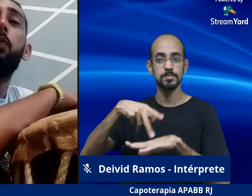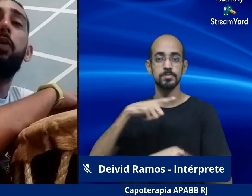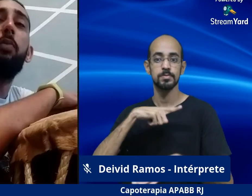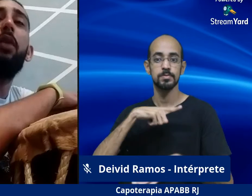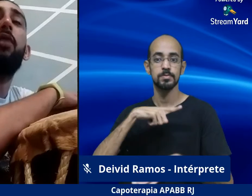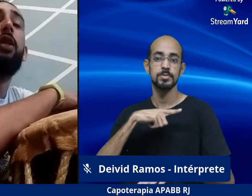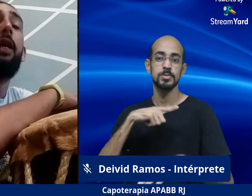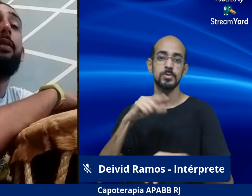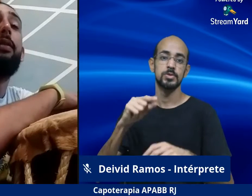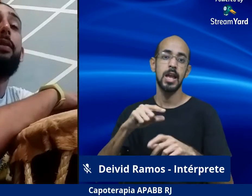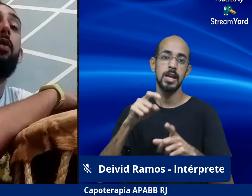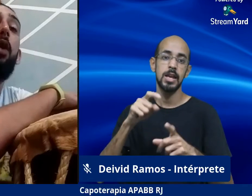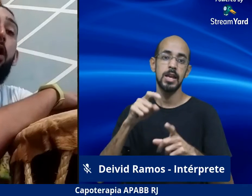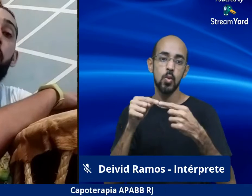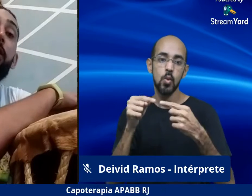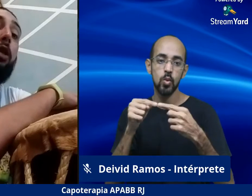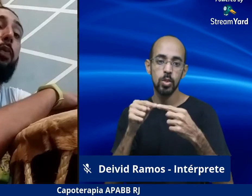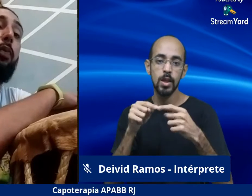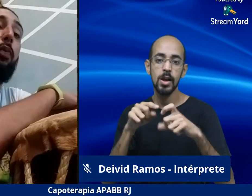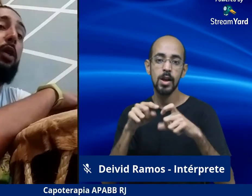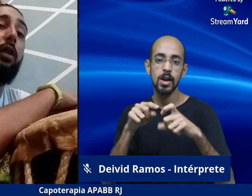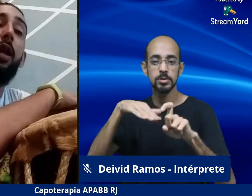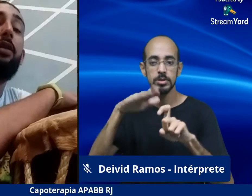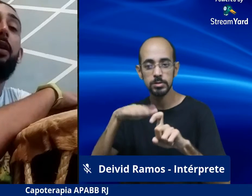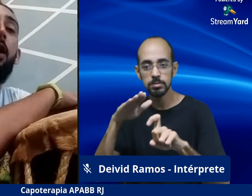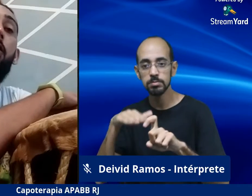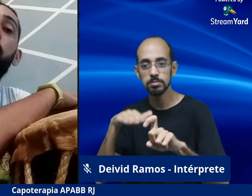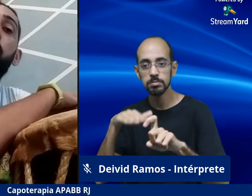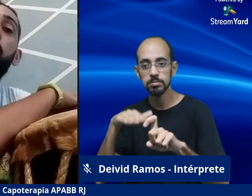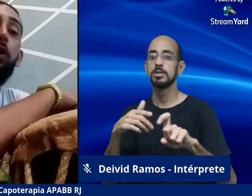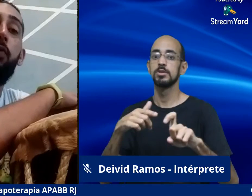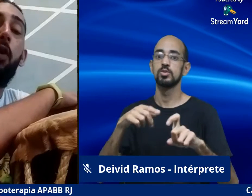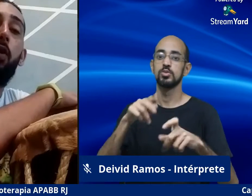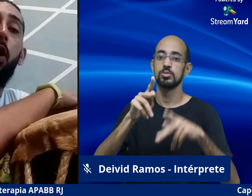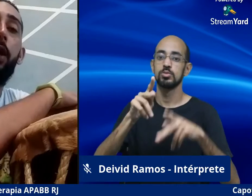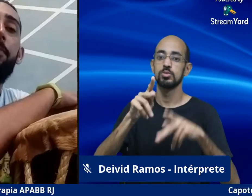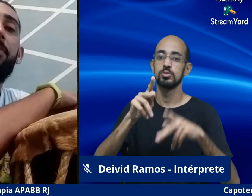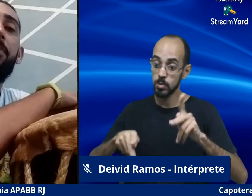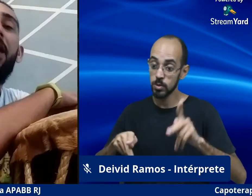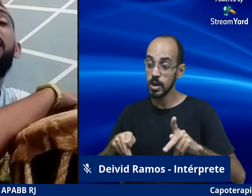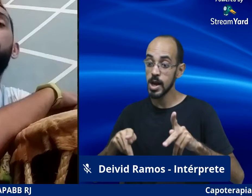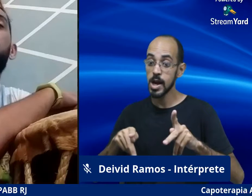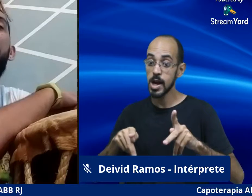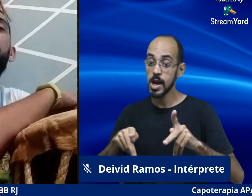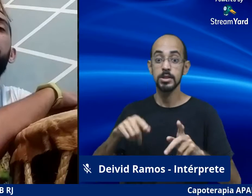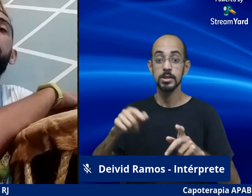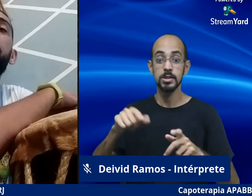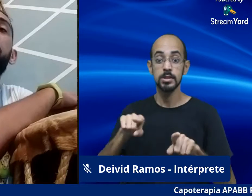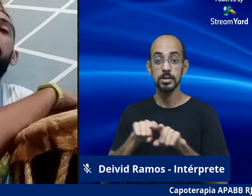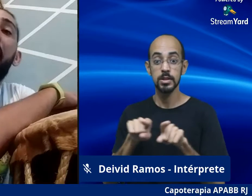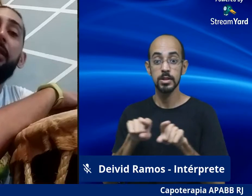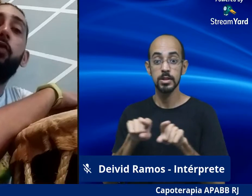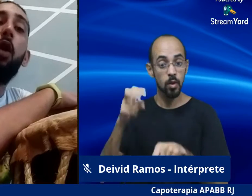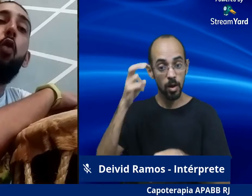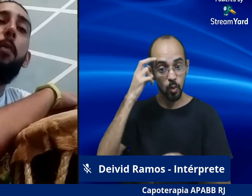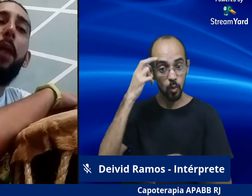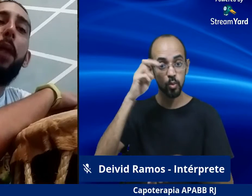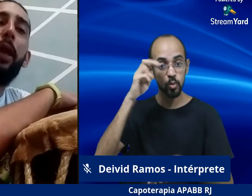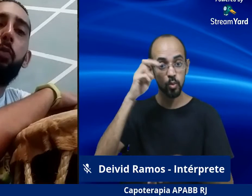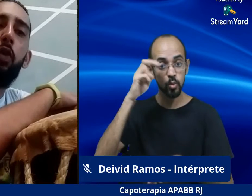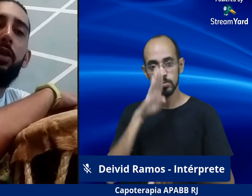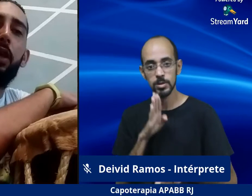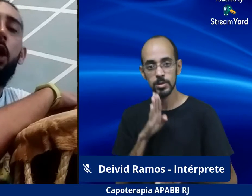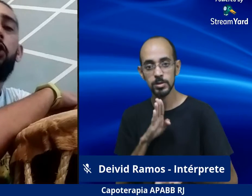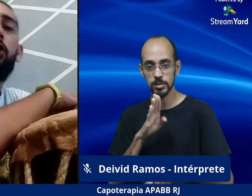esse tipo de manifestação, com esse tipo de dança, com o nosso folclore e tudo mais, né? Essas foram